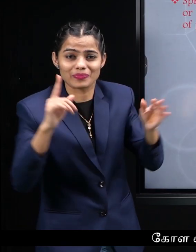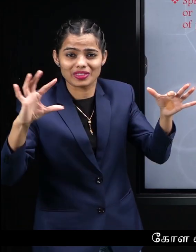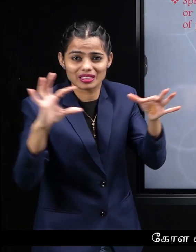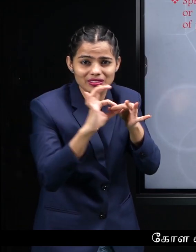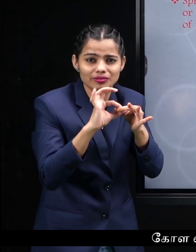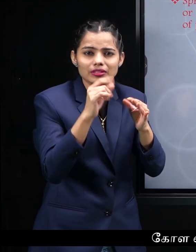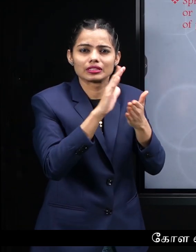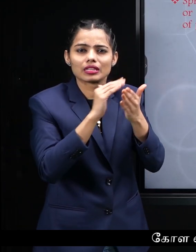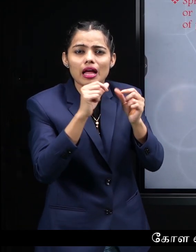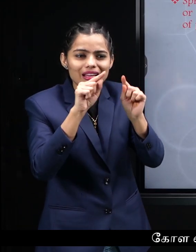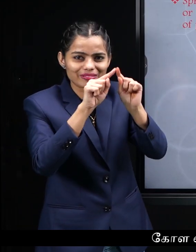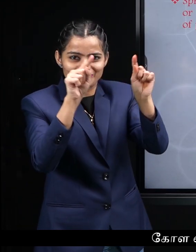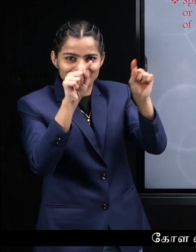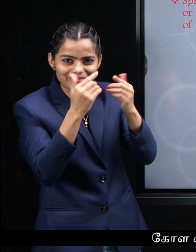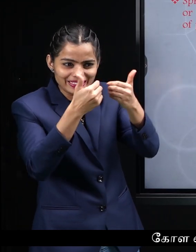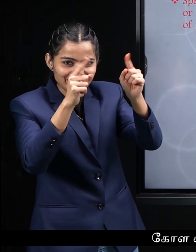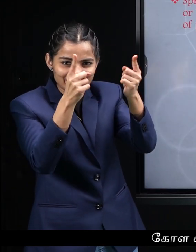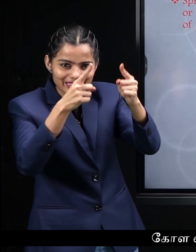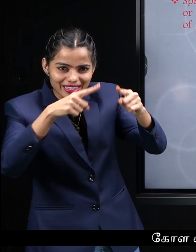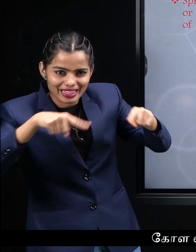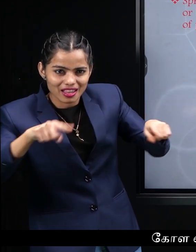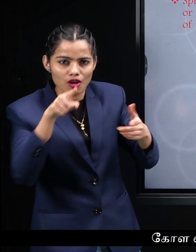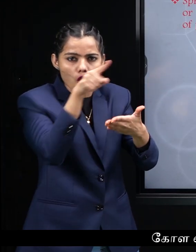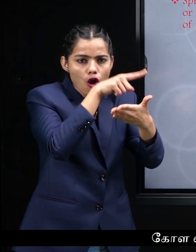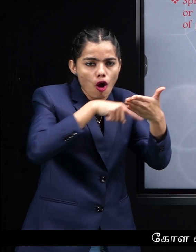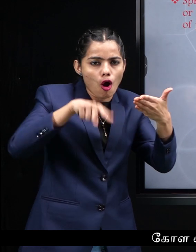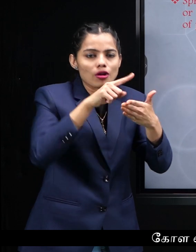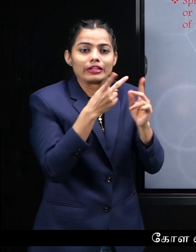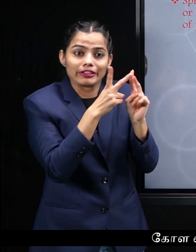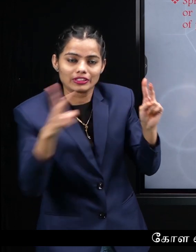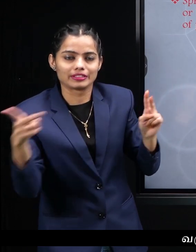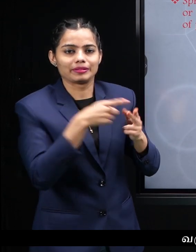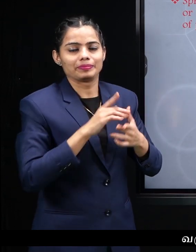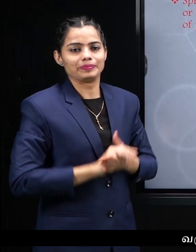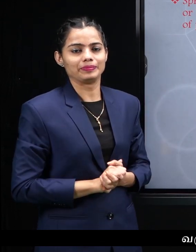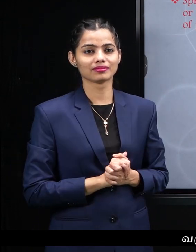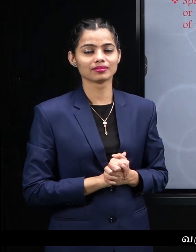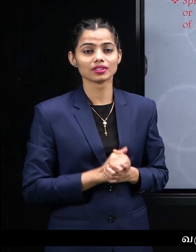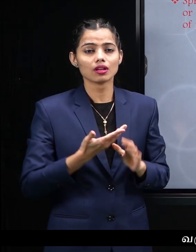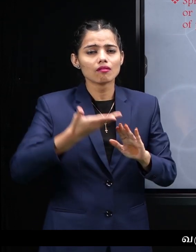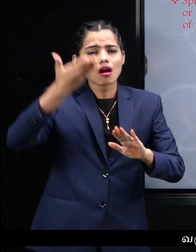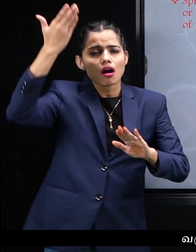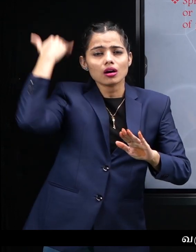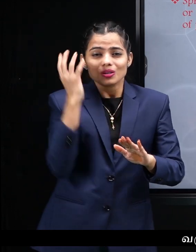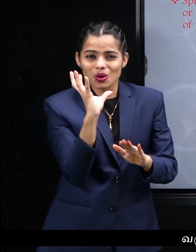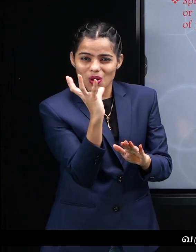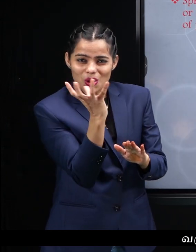யூக்ளிடியன் அல்லாத வடிவவியலின் கீழ் வருவதால் அதை யூக்ளிடியன் அல்லது யூக்ளிடின் வடிவவியலாக அல்லது